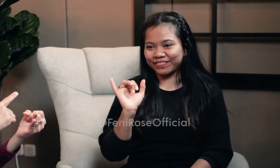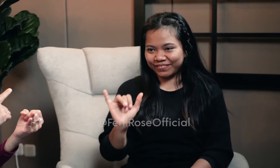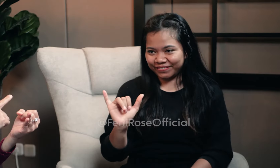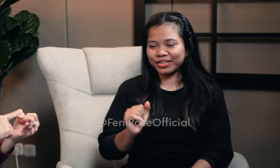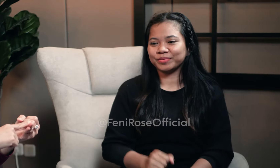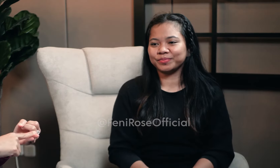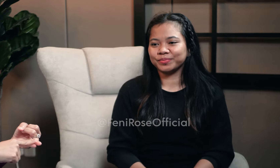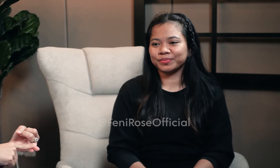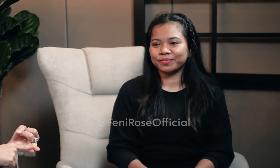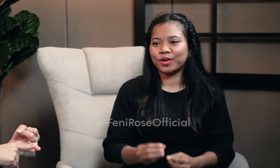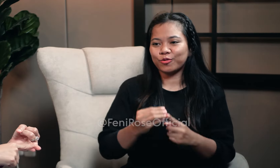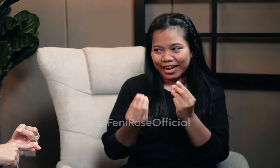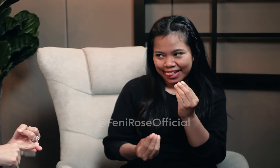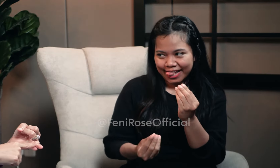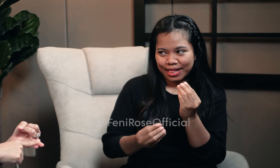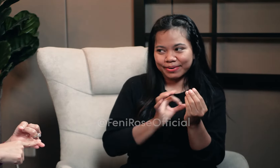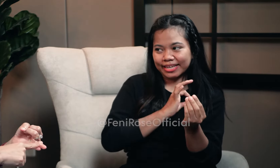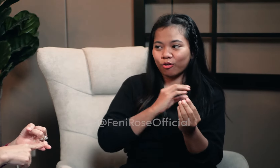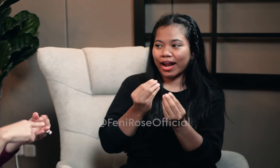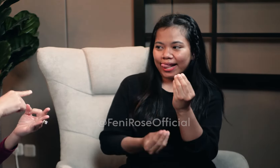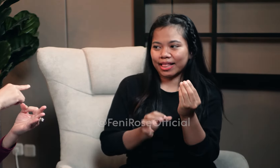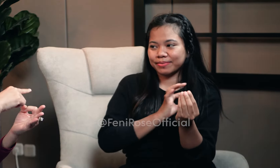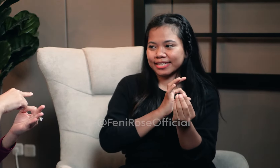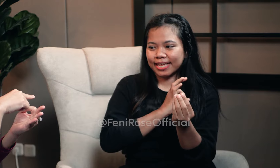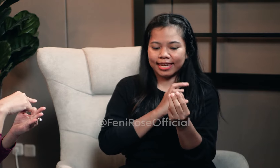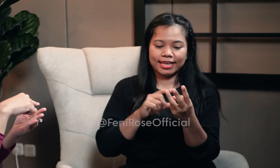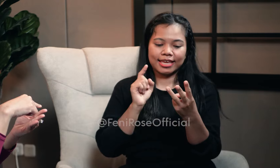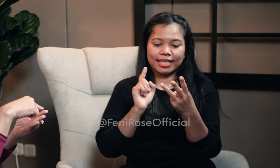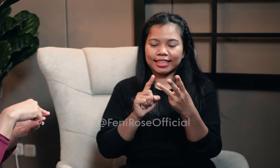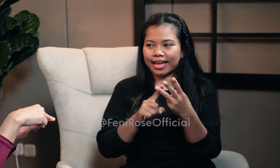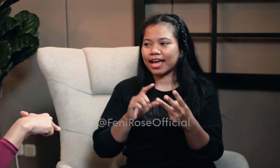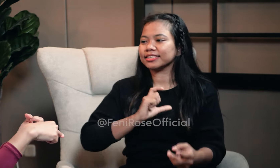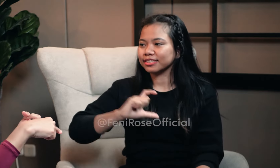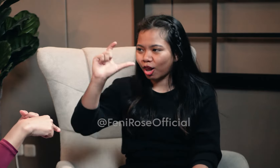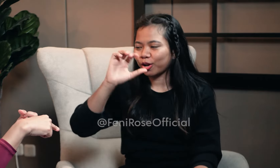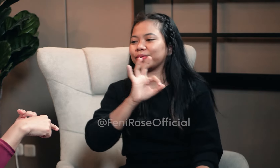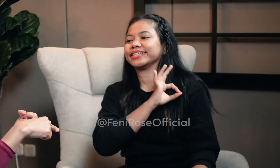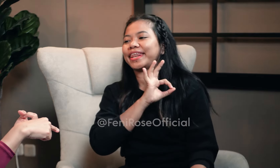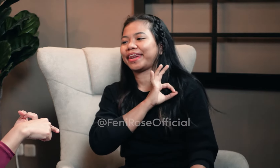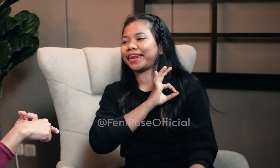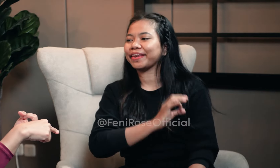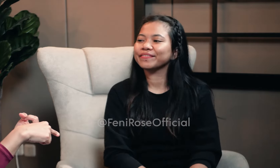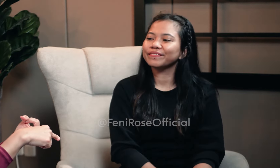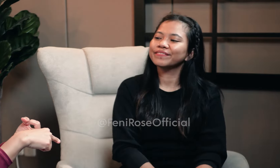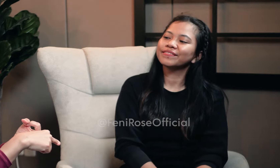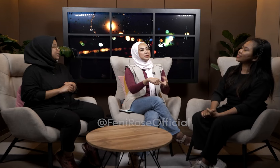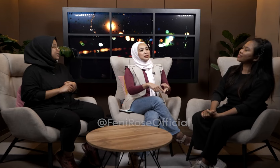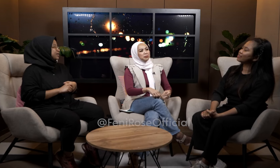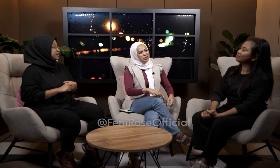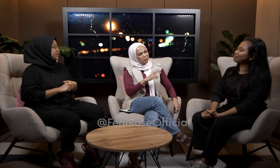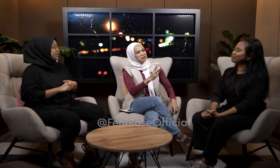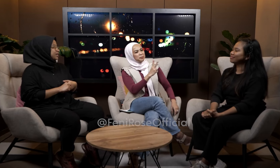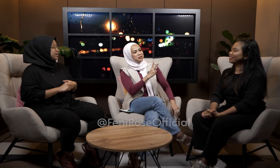Debat Capres gitu kan presiden wakil presiden yang ketiga yang ketiga debat debat calon presiden Oh iya berarti debat capres